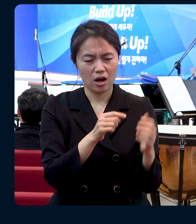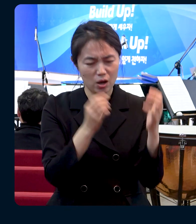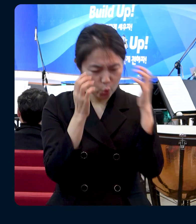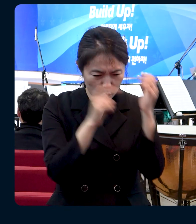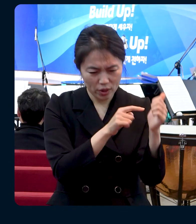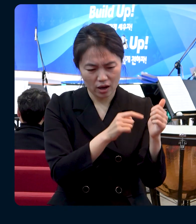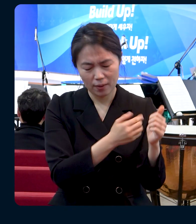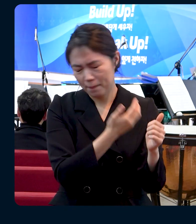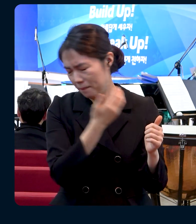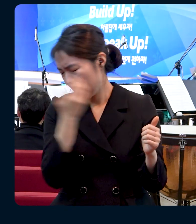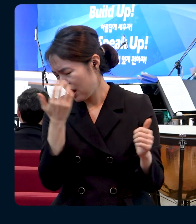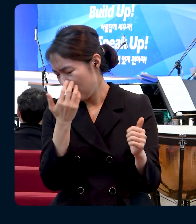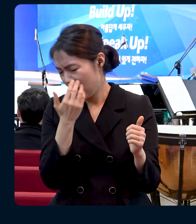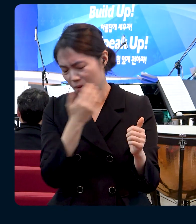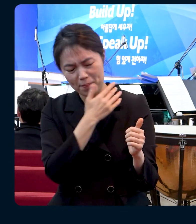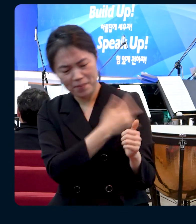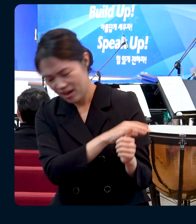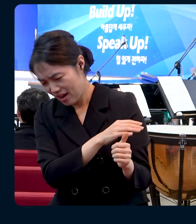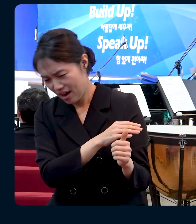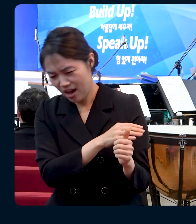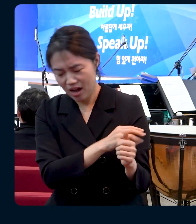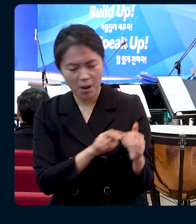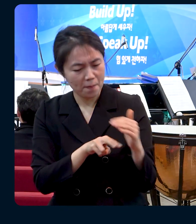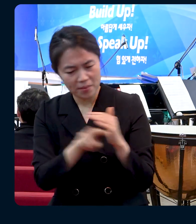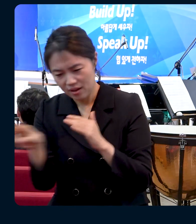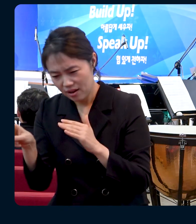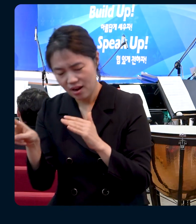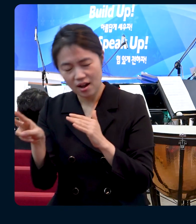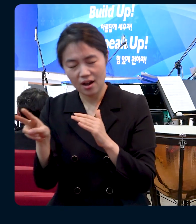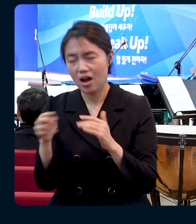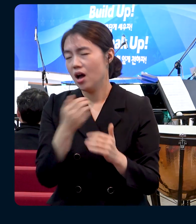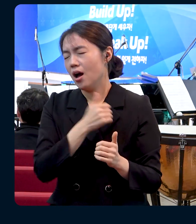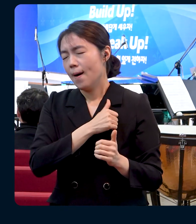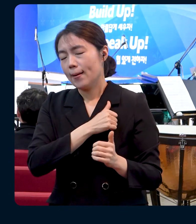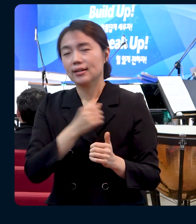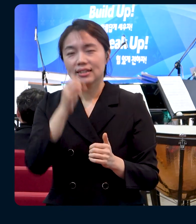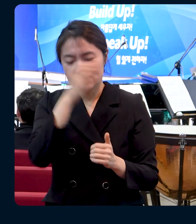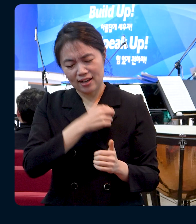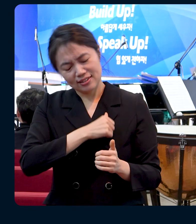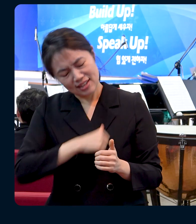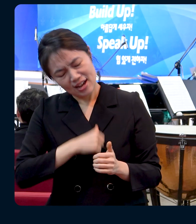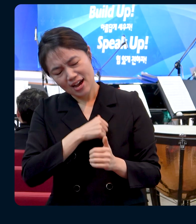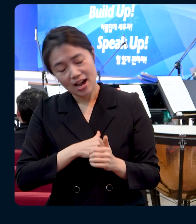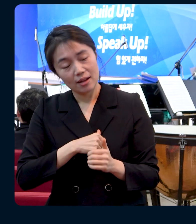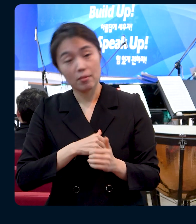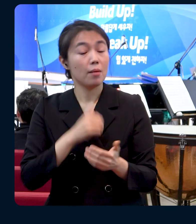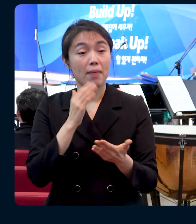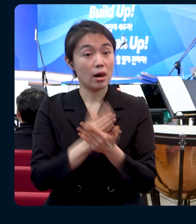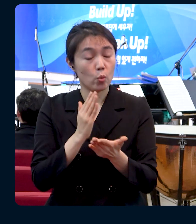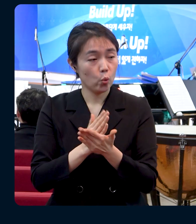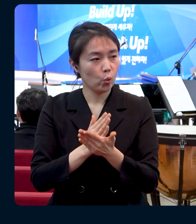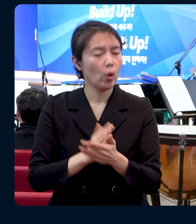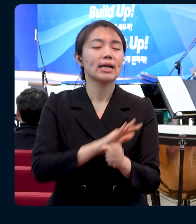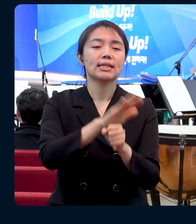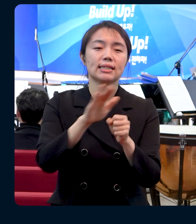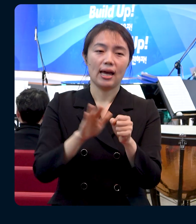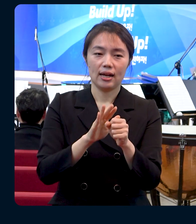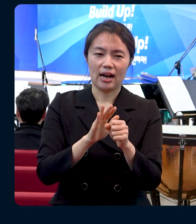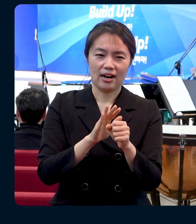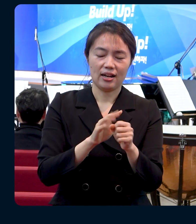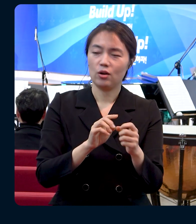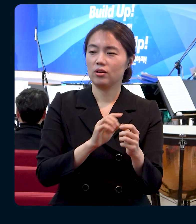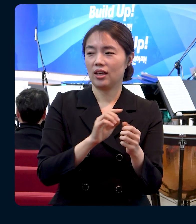것이 아니라 그것을 운명으로 알고 그 운명을 사랑하는 것이다. 아모르 파티,